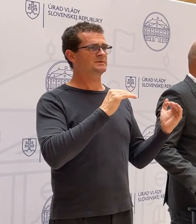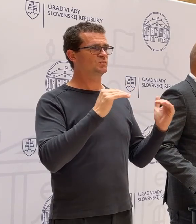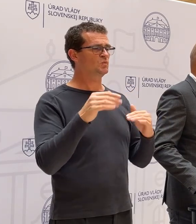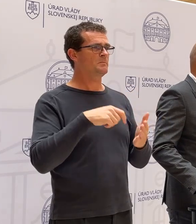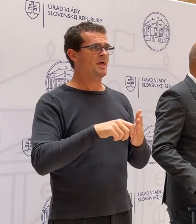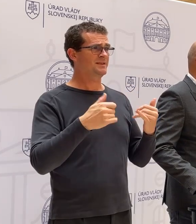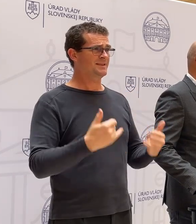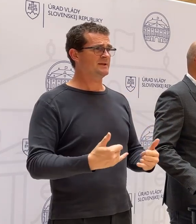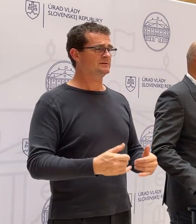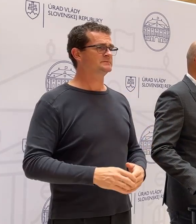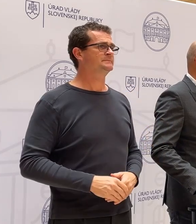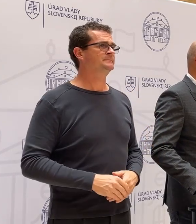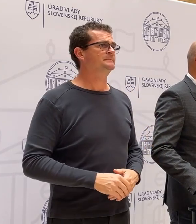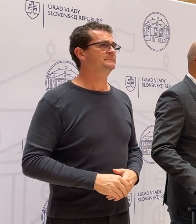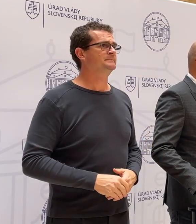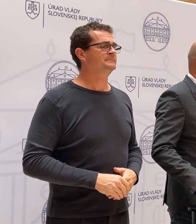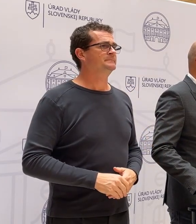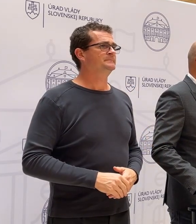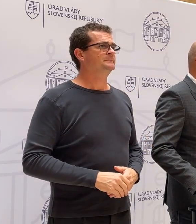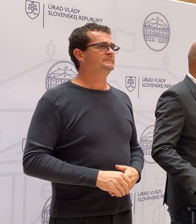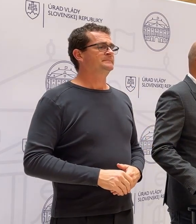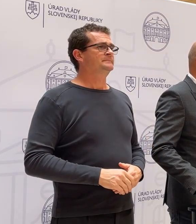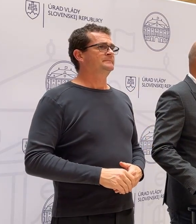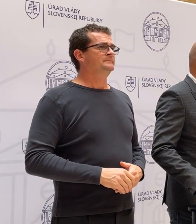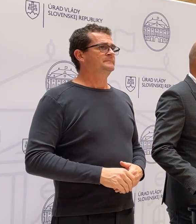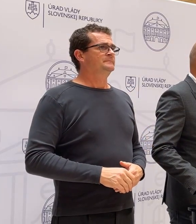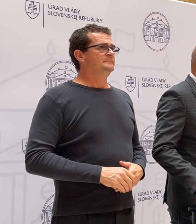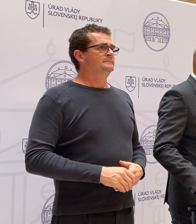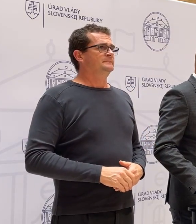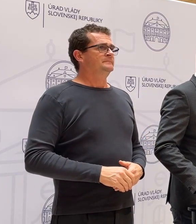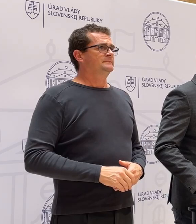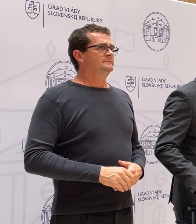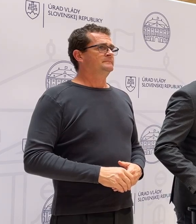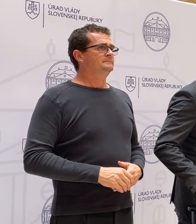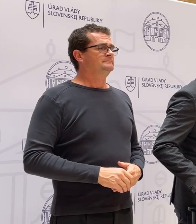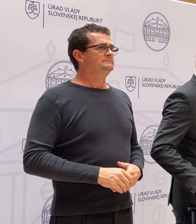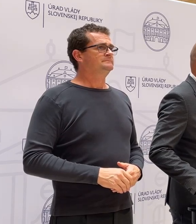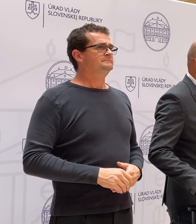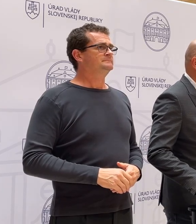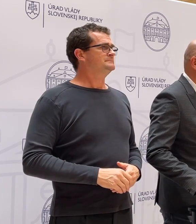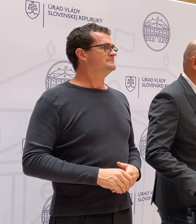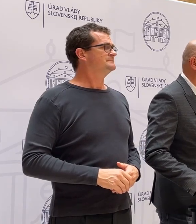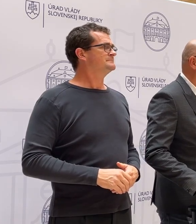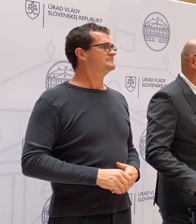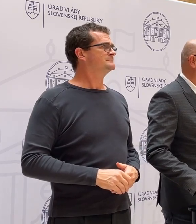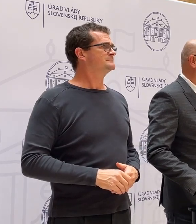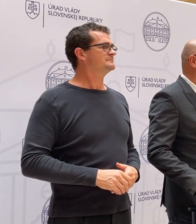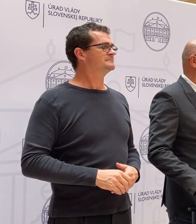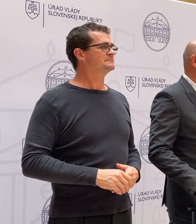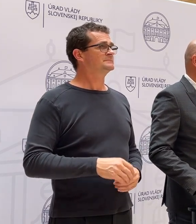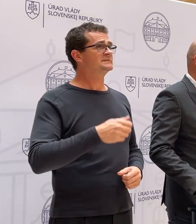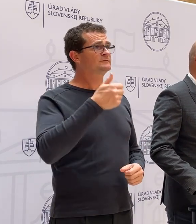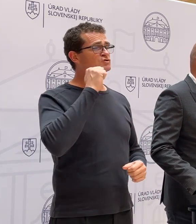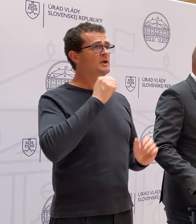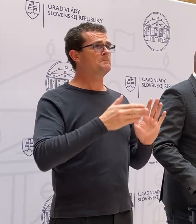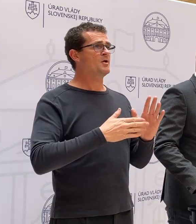čo platia dnes. Gabriela Kajtorová, Markíza. No dajte otázku. Včera vám Igor